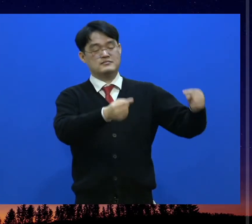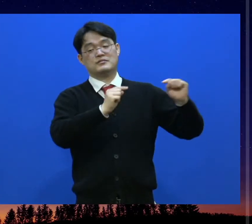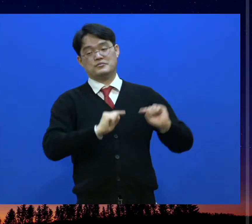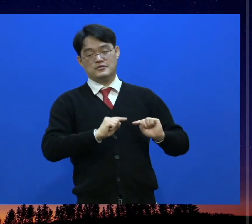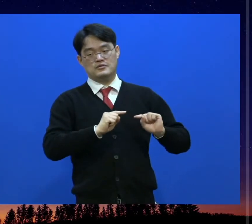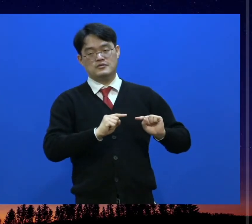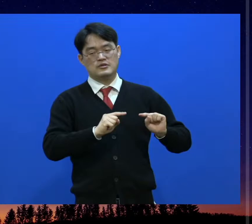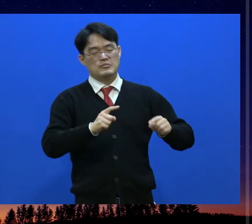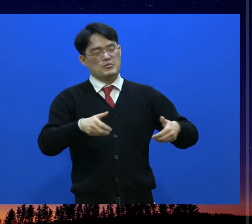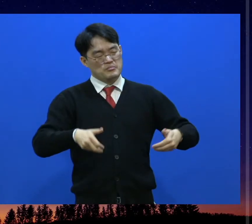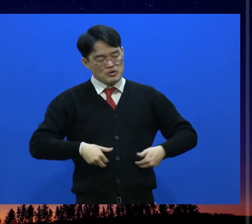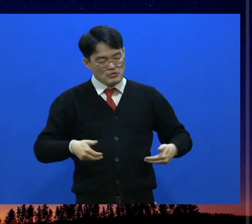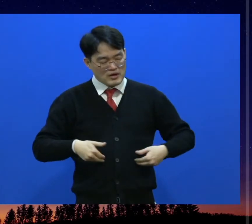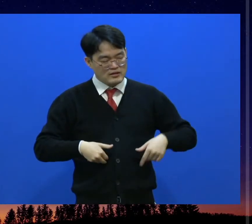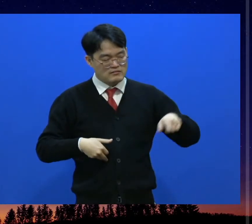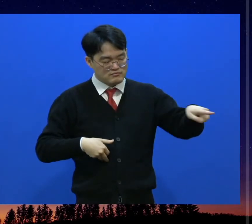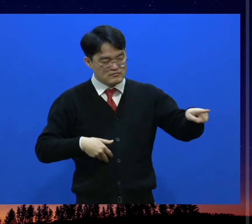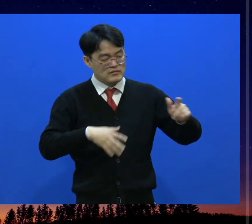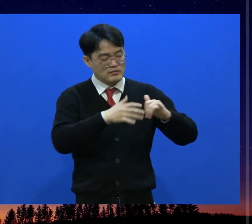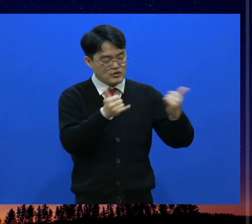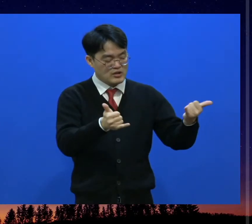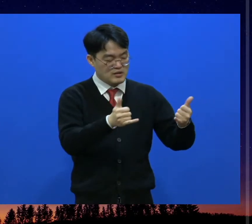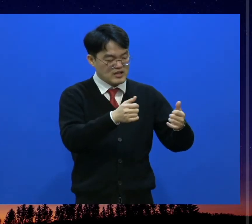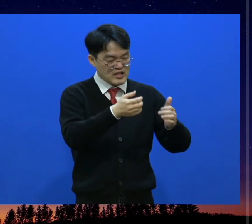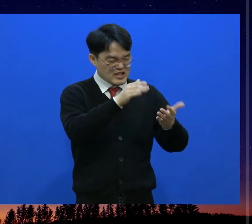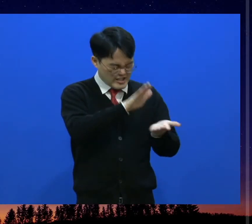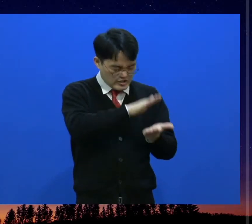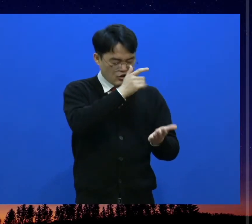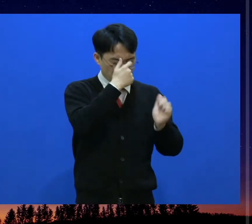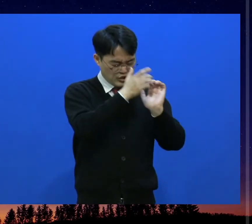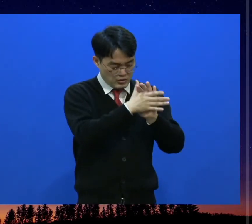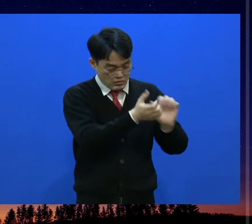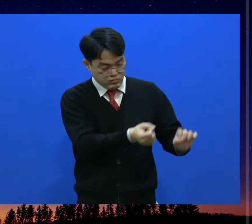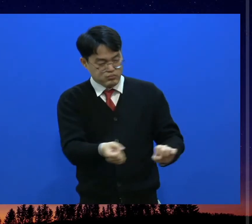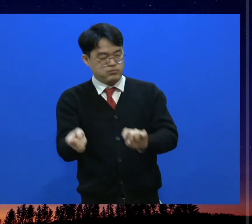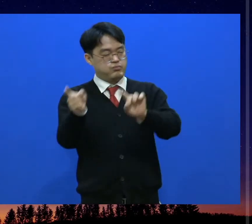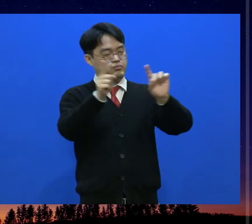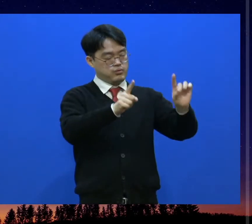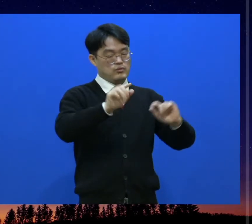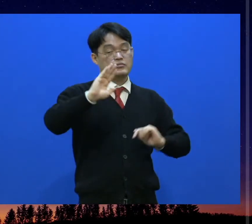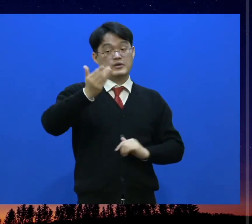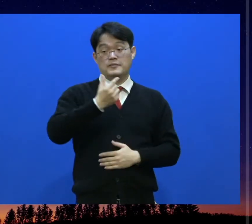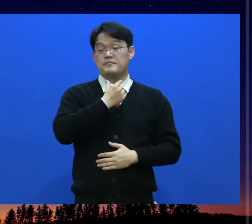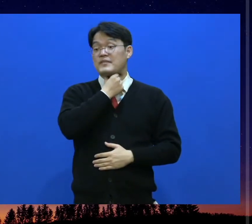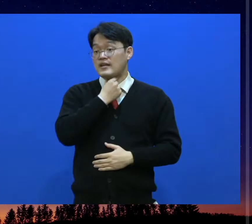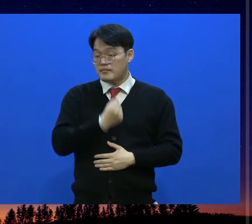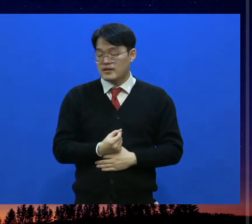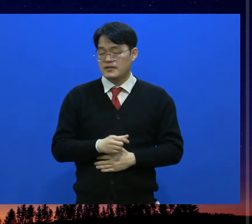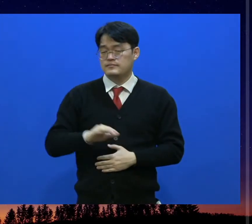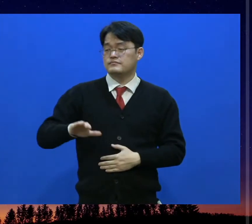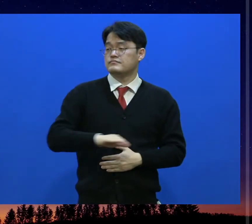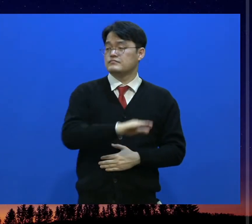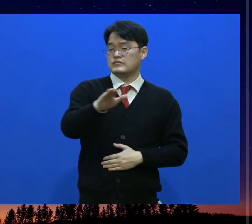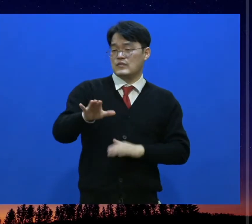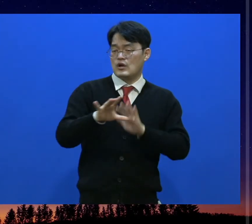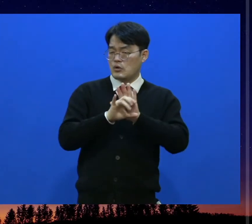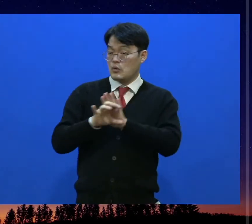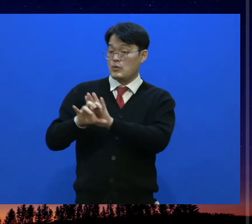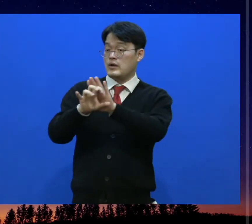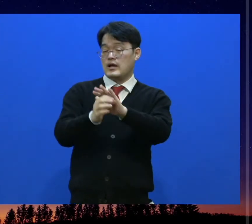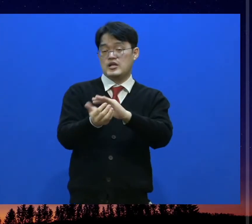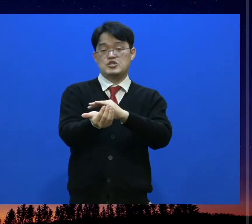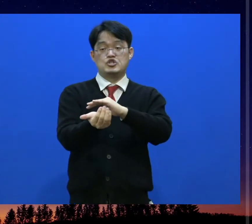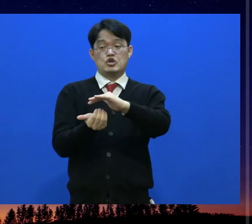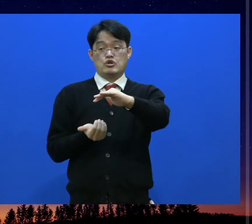기도가 다시 되살아나는 역사가 있기를 바랍니다. 우리도 이제 코로나 이전보다는 이제 많이,